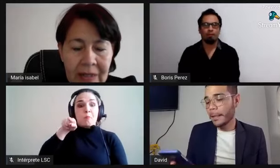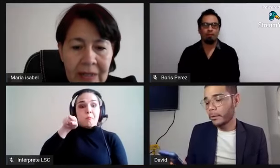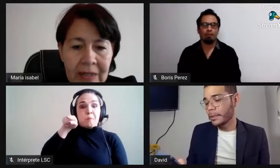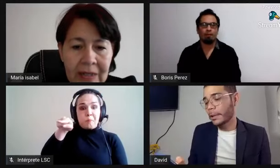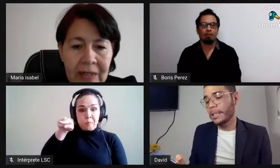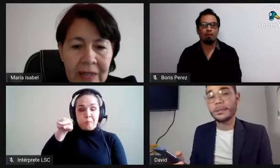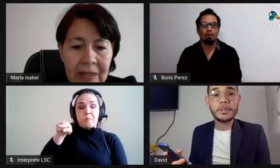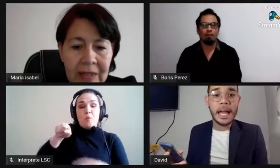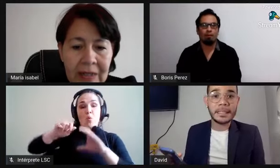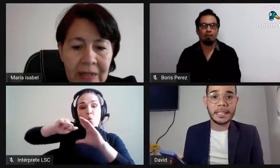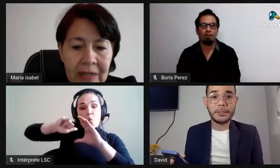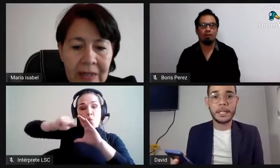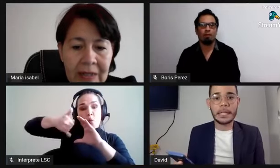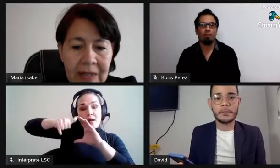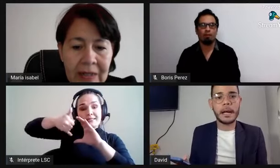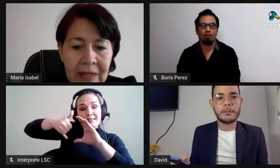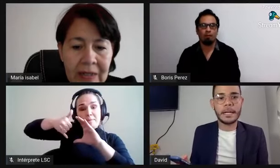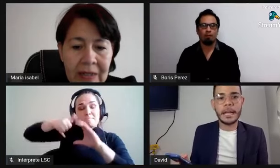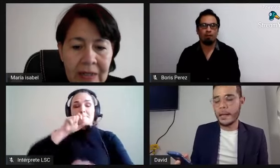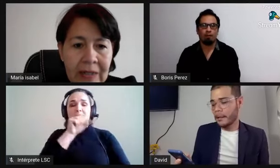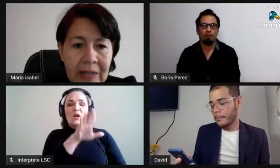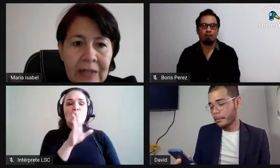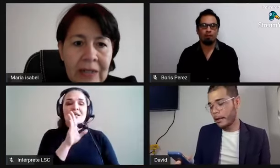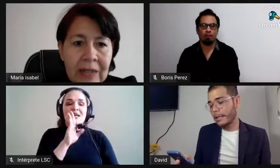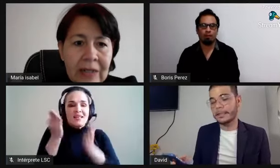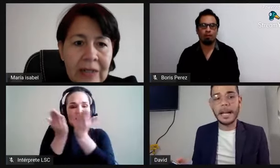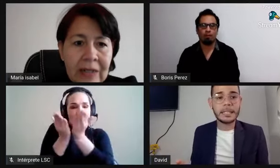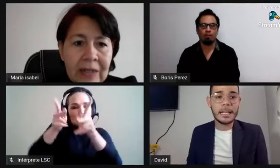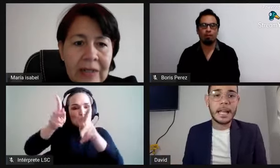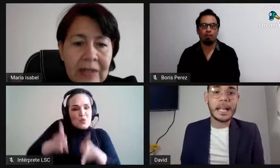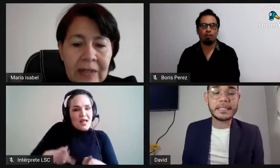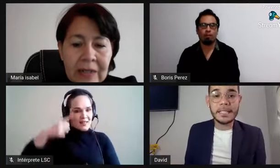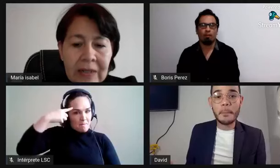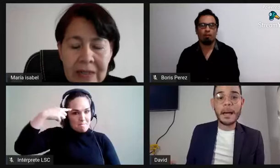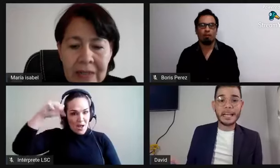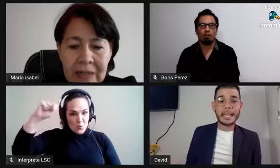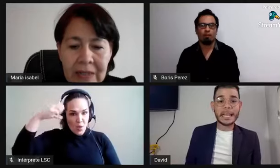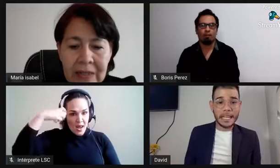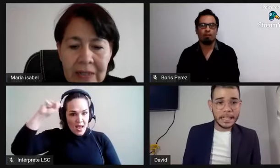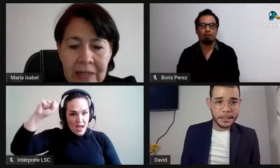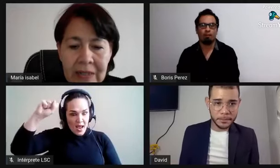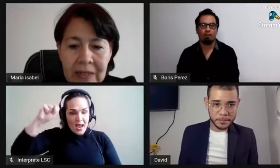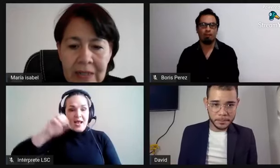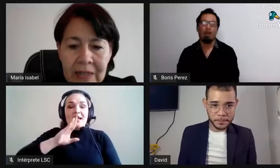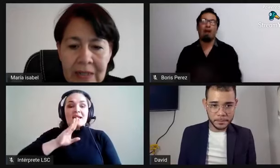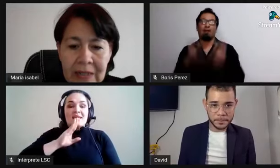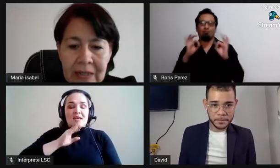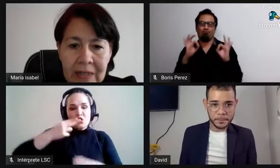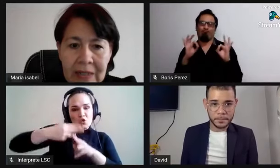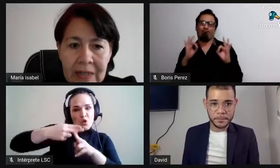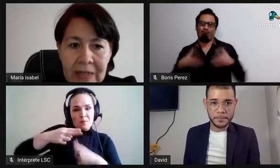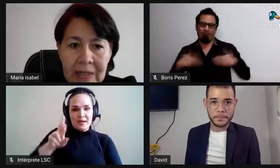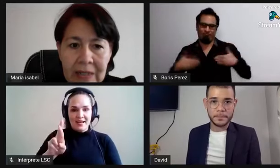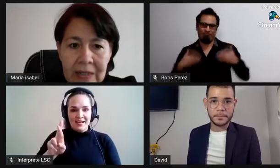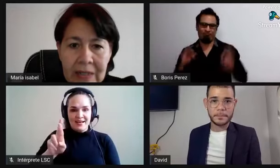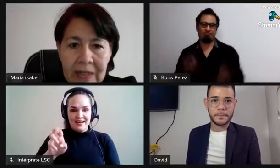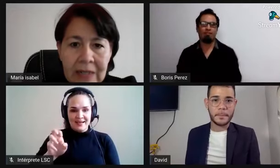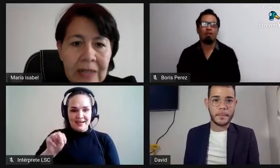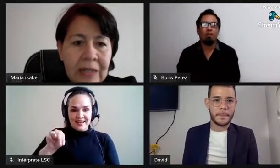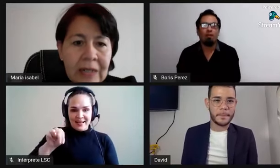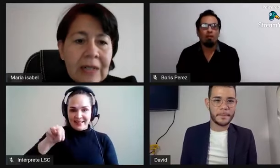hay una pregunta de un estudiante del colegio Manuela Beltrán. Él se llama René